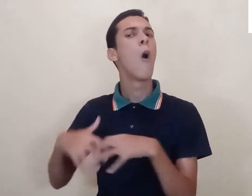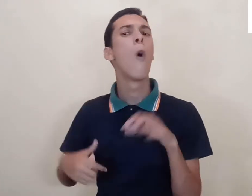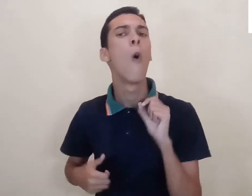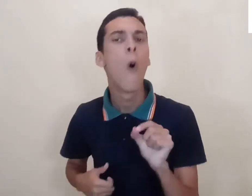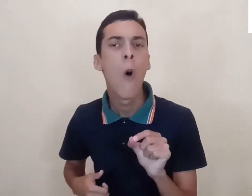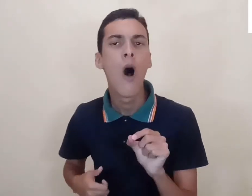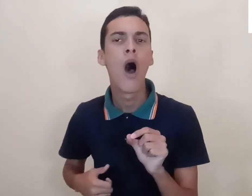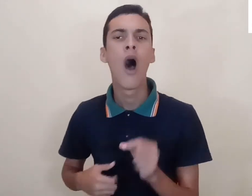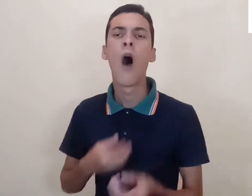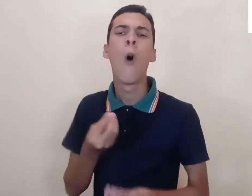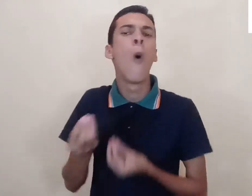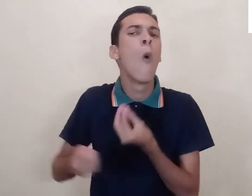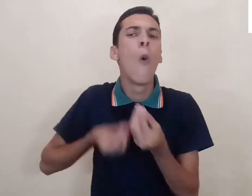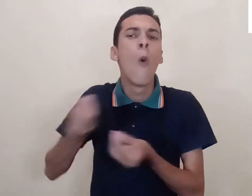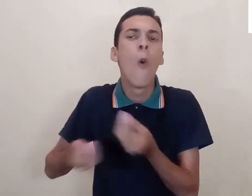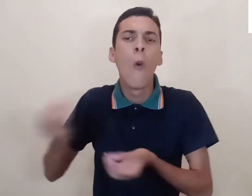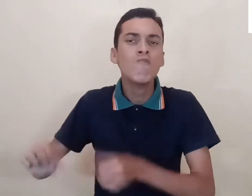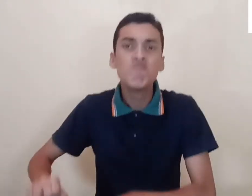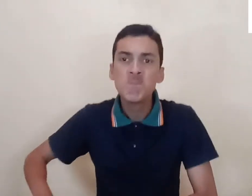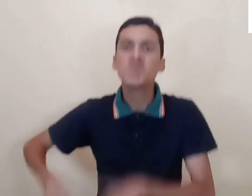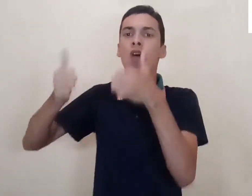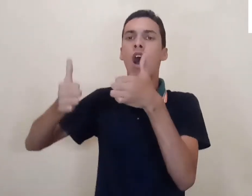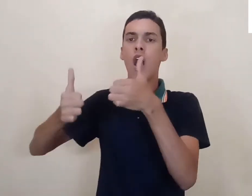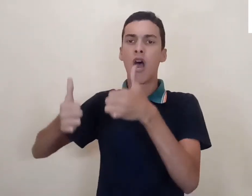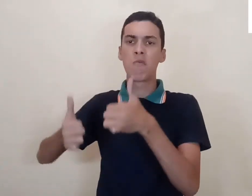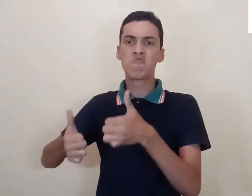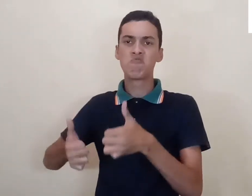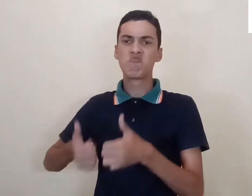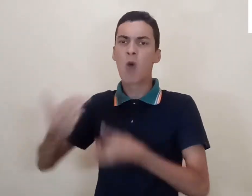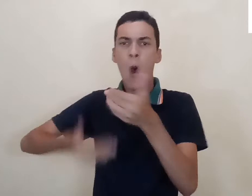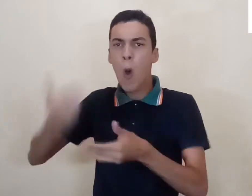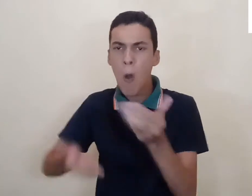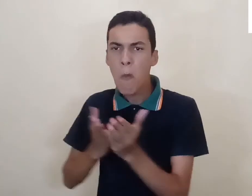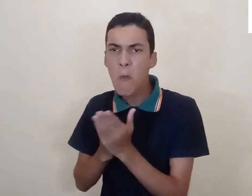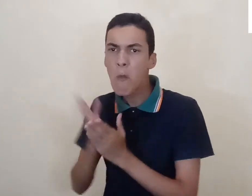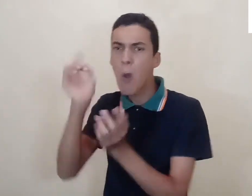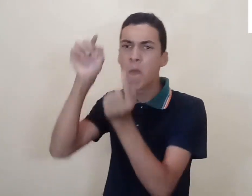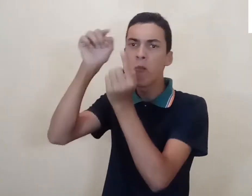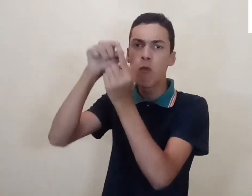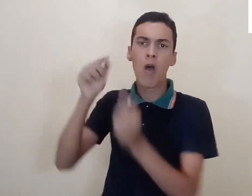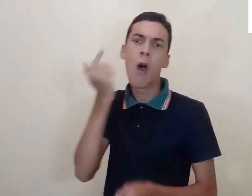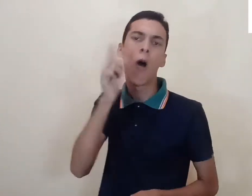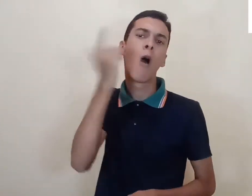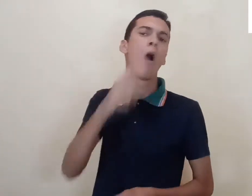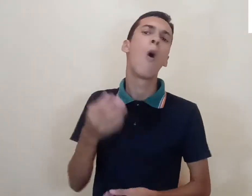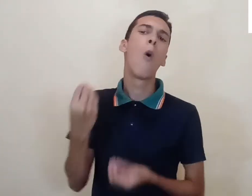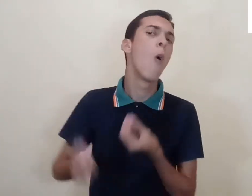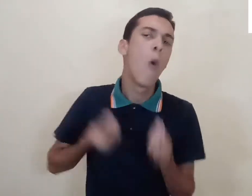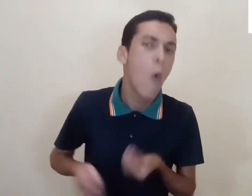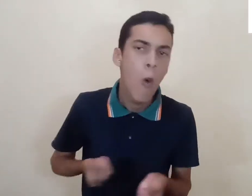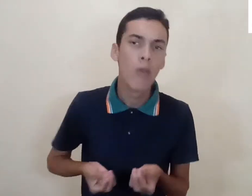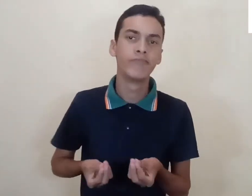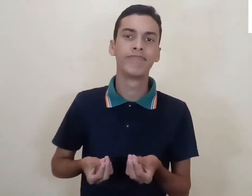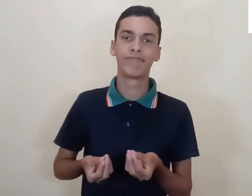pensamento com o pensamento de ficar dizendo que é burro, ficar dizendo que não consegue o